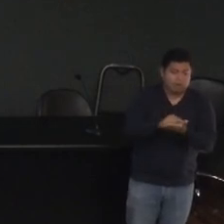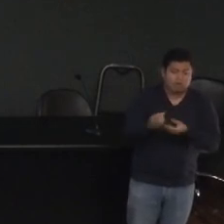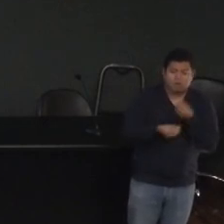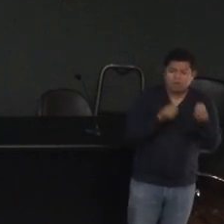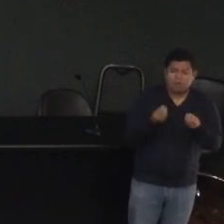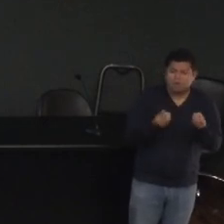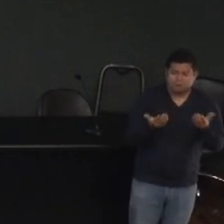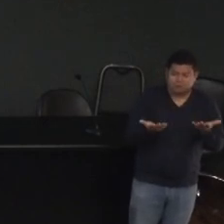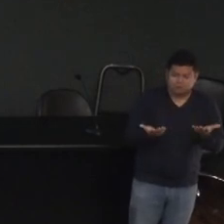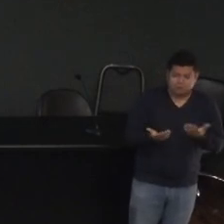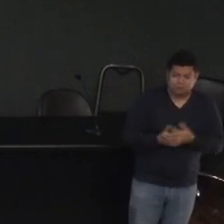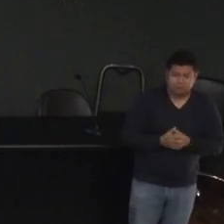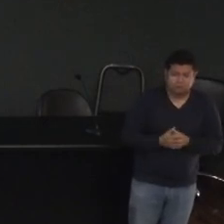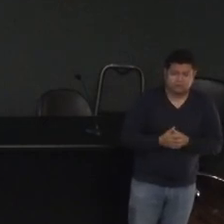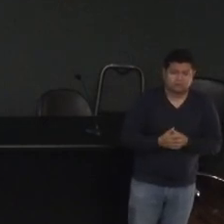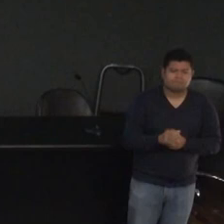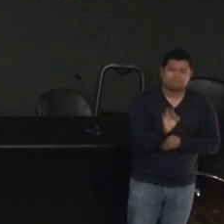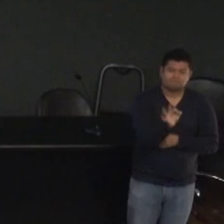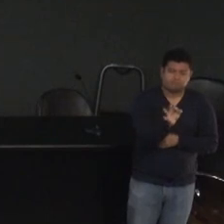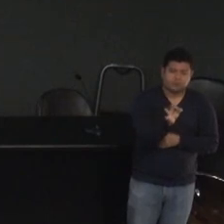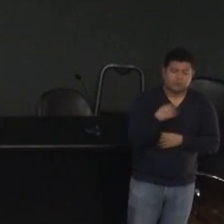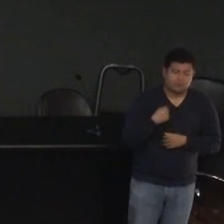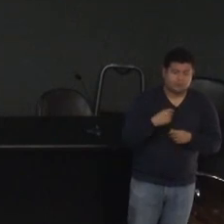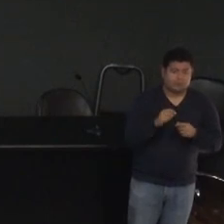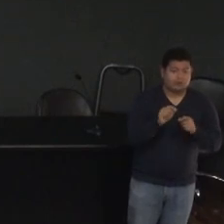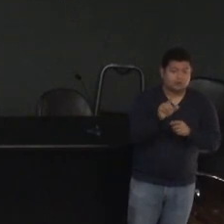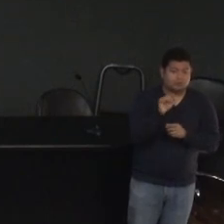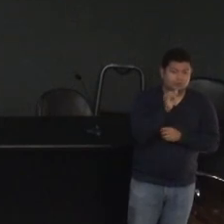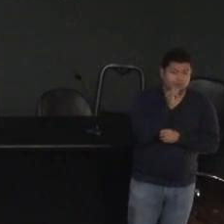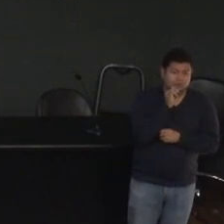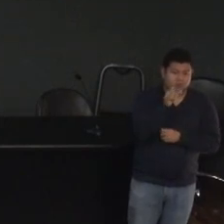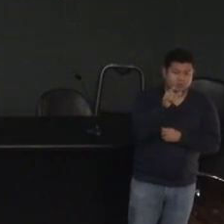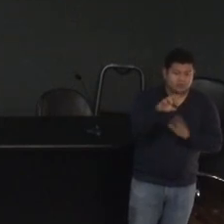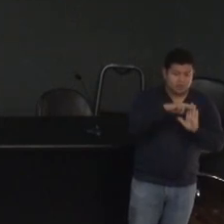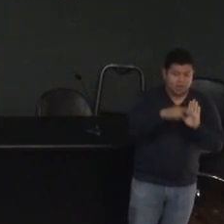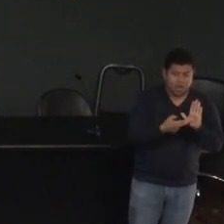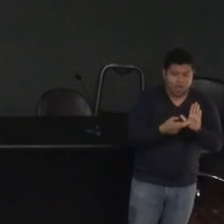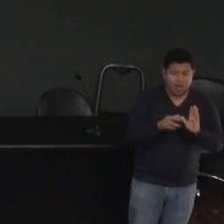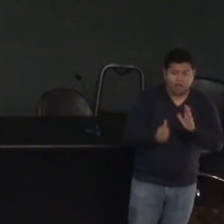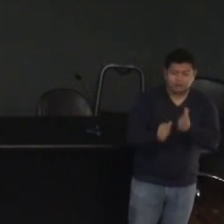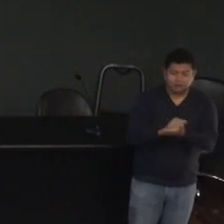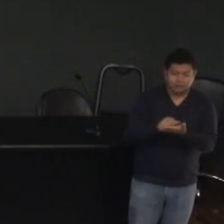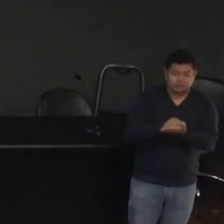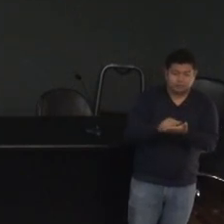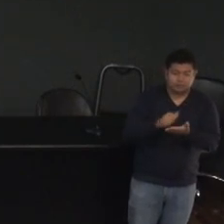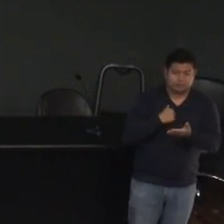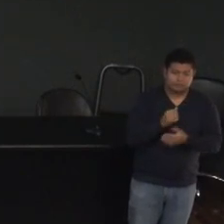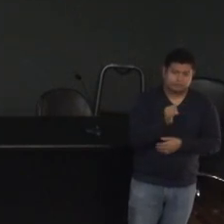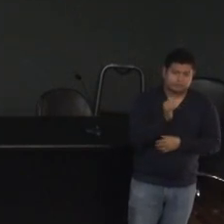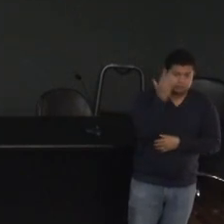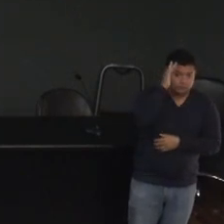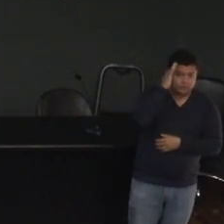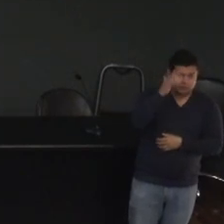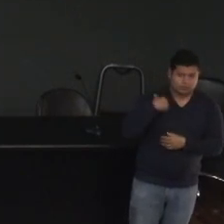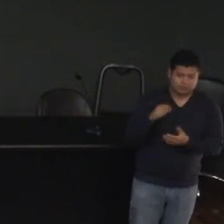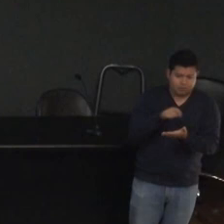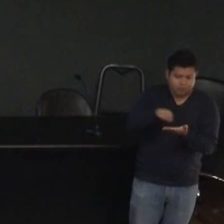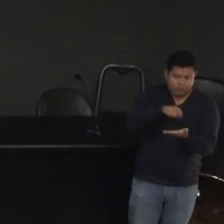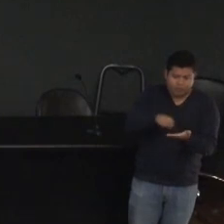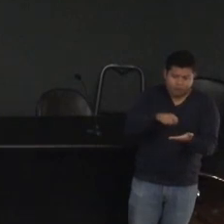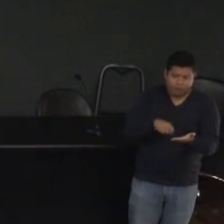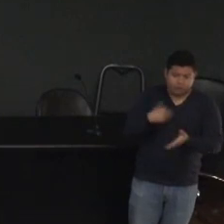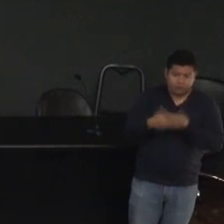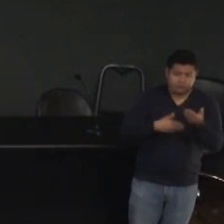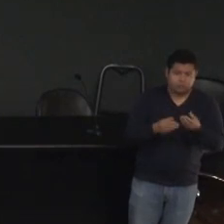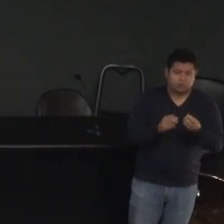perfeito isso vai ter que estar disposto na tua política de descarte Então vamos lá vamos imaginar que Você captou esses dados por meio físico no evento né x e